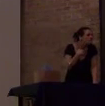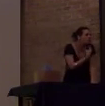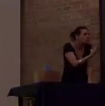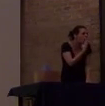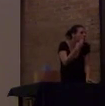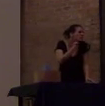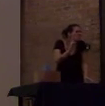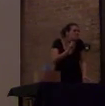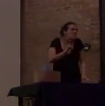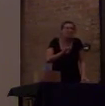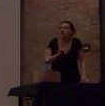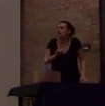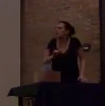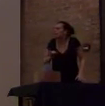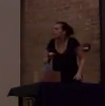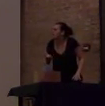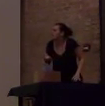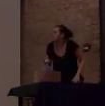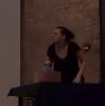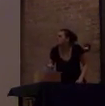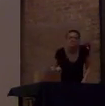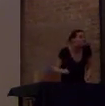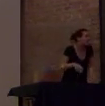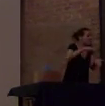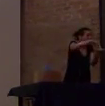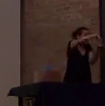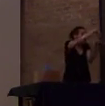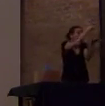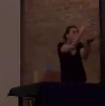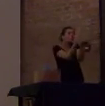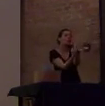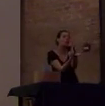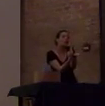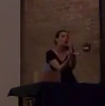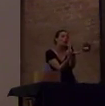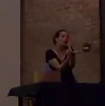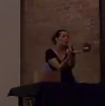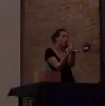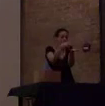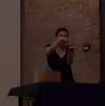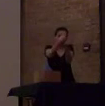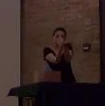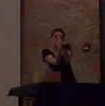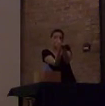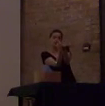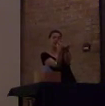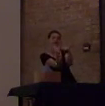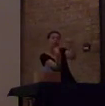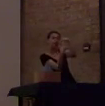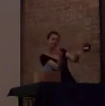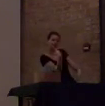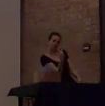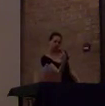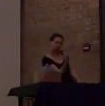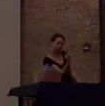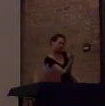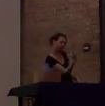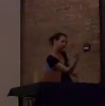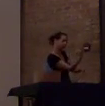Quando o filho viu aquilo, você sabe o meu nome? Nesse momento, ele ficou de ponta cabeça e começou a